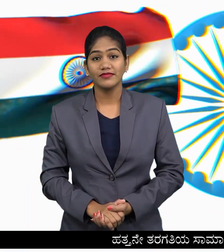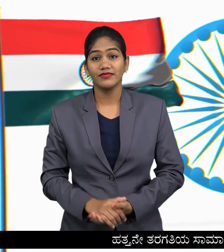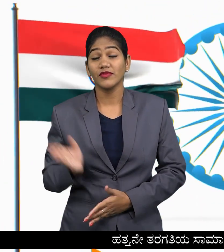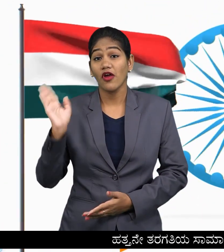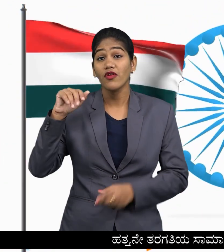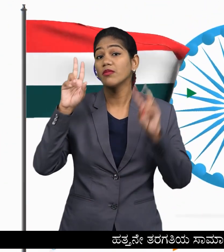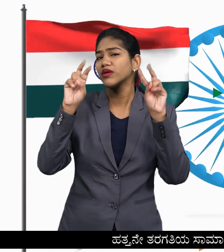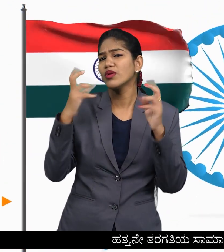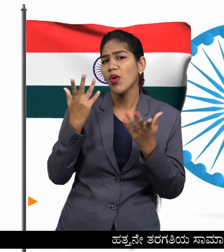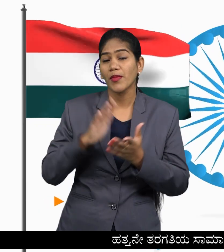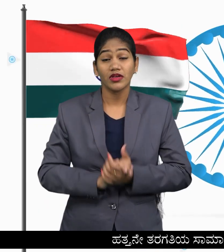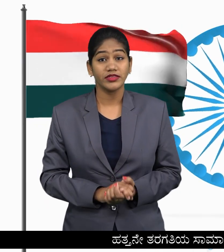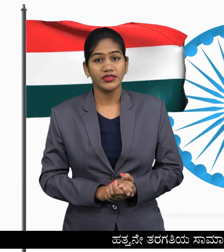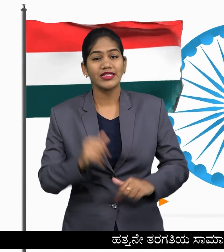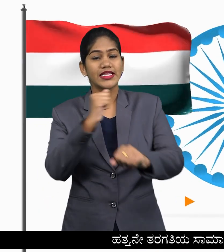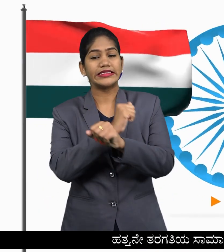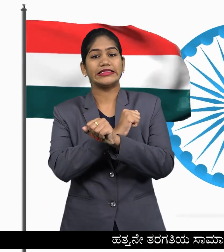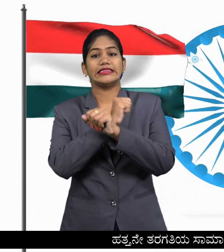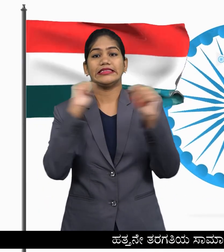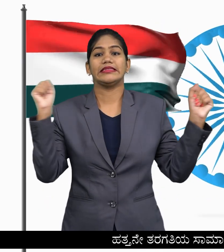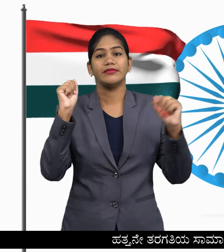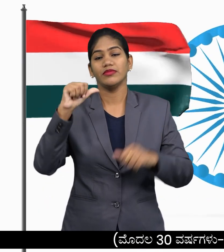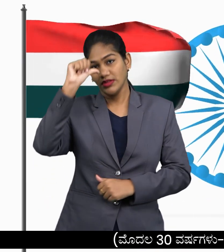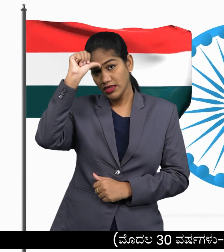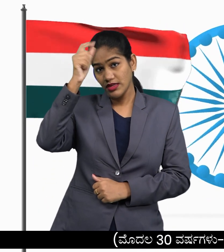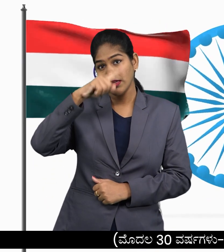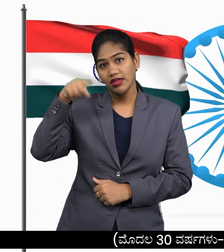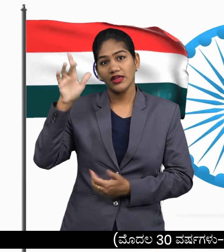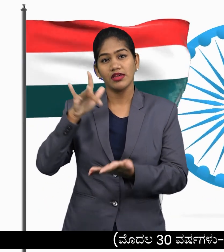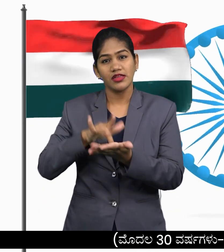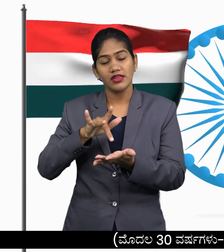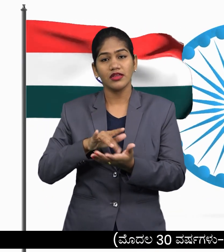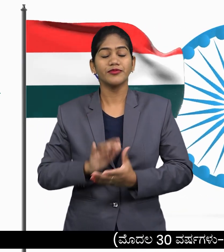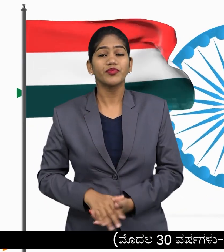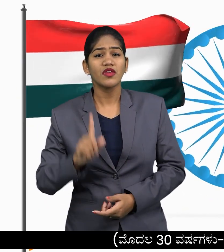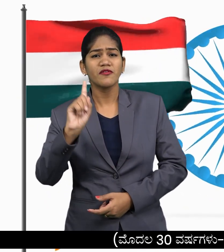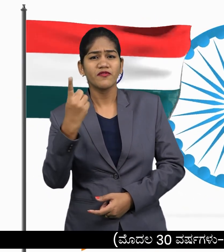ಹತ್ತನೇ ತರಗತಿಯ ಸಾಮಾಜಿಕ ಅಧ್ಯಯನಗಳ ಸ್ವಾತಂತ್ರ್ಯ ಭಾರತ ಮೊದಲ 30 ವರ್ಷಗಳು